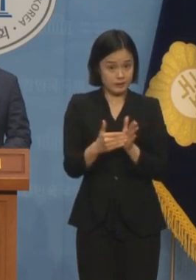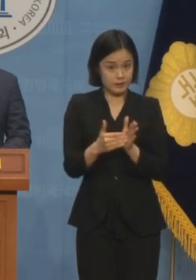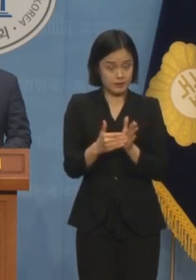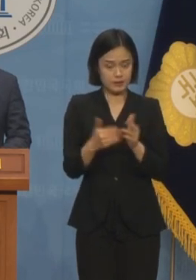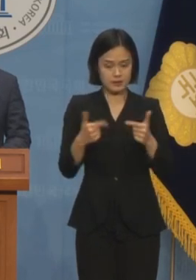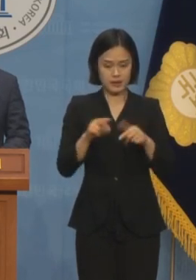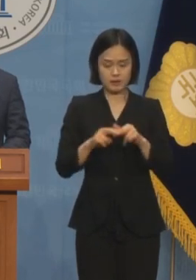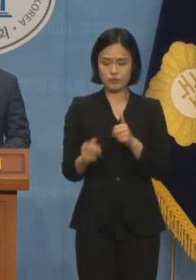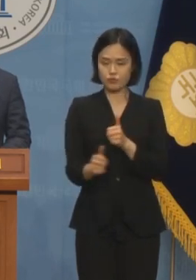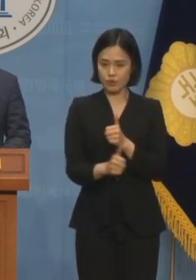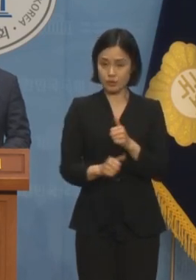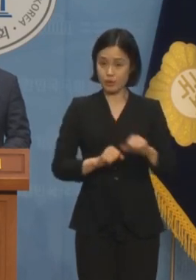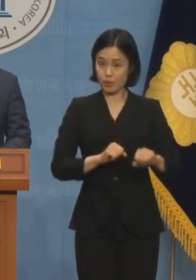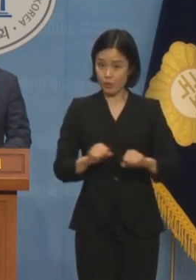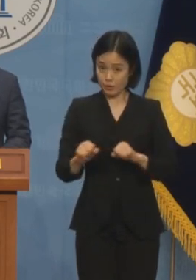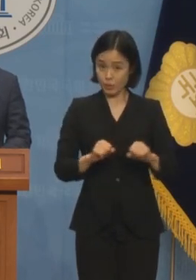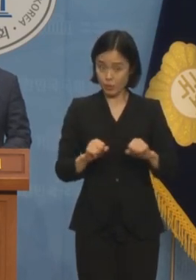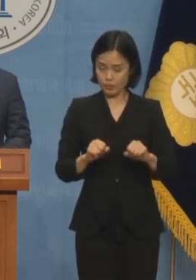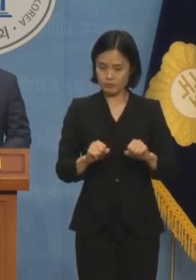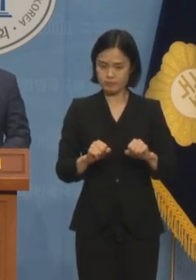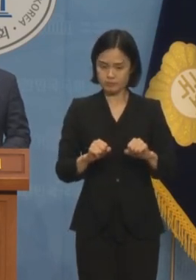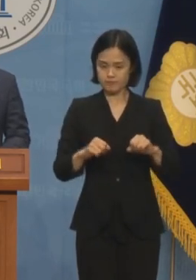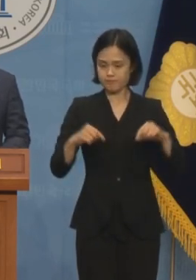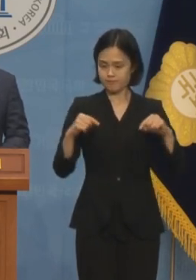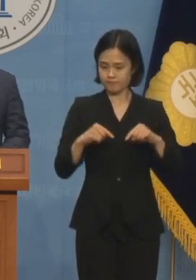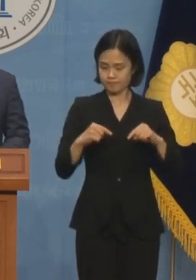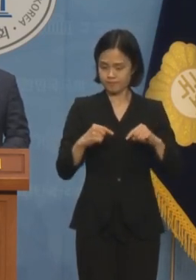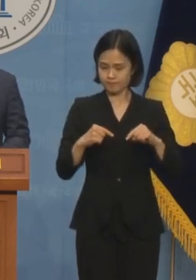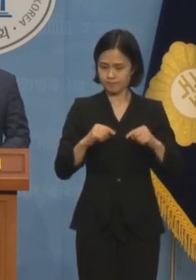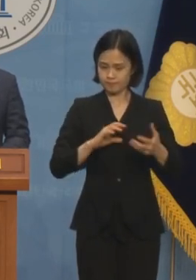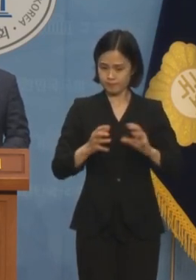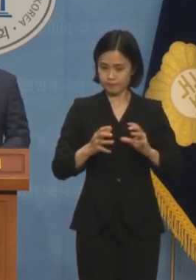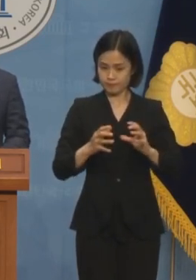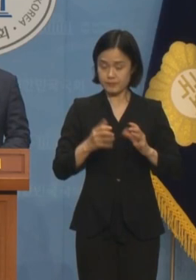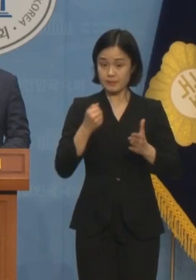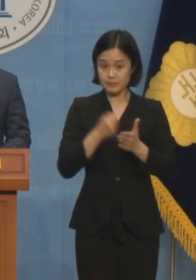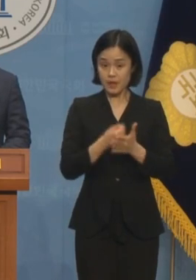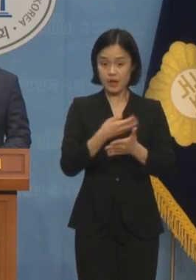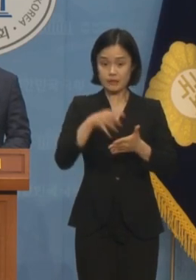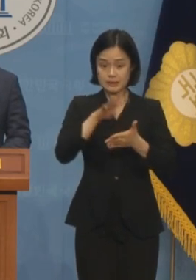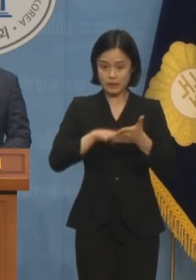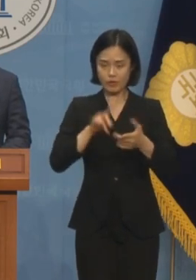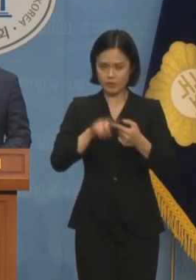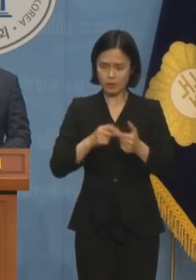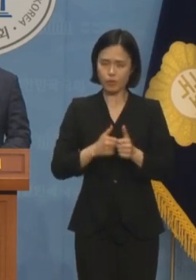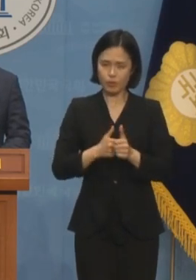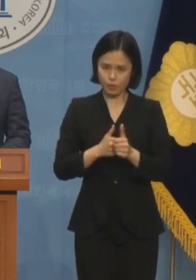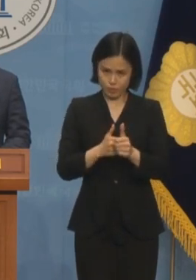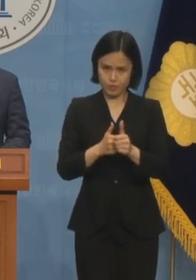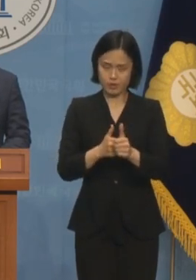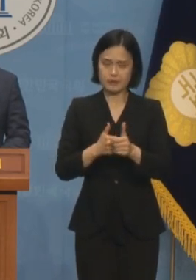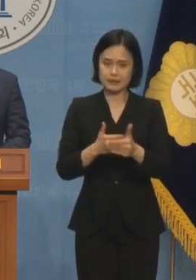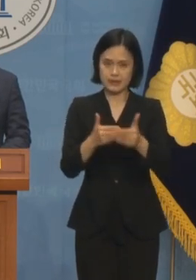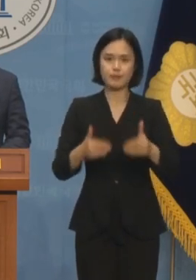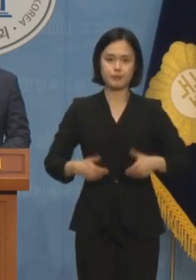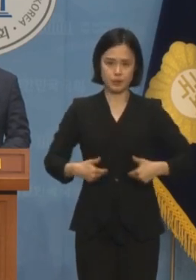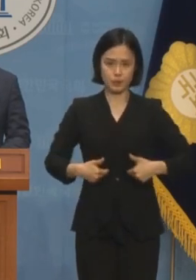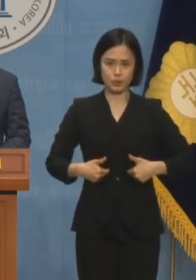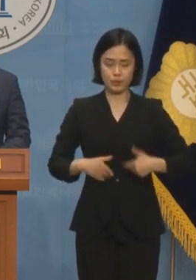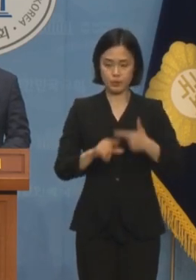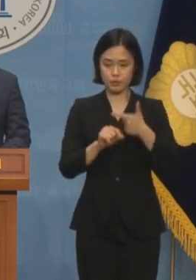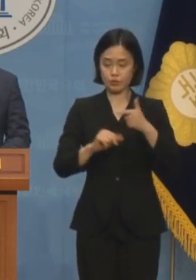상임위 활동을 통해서 의결된 일정들은 그대로 수행되어야 하고 6월